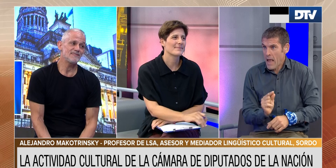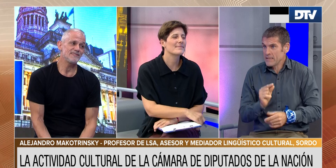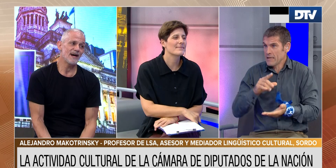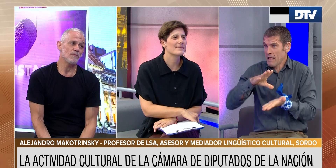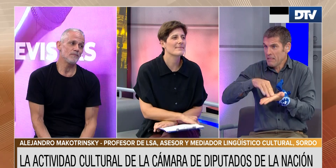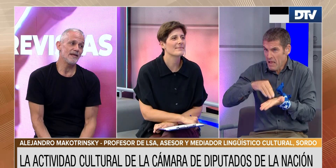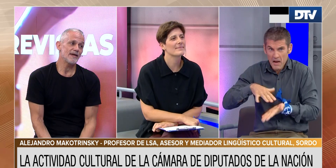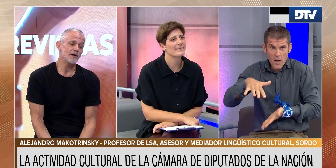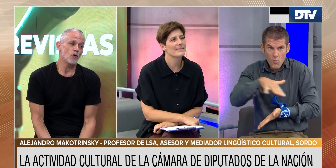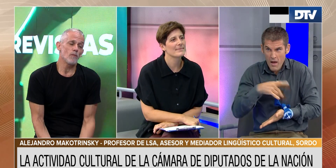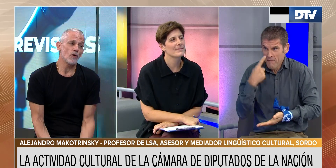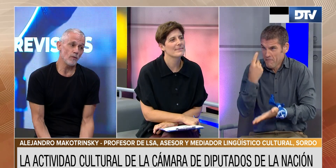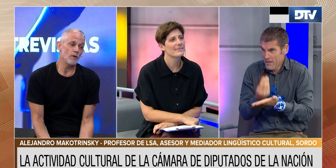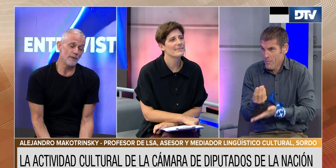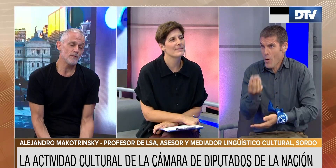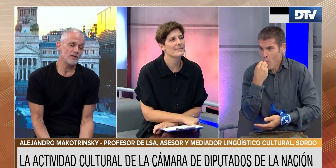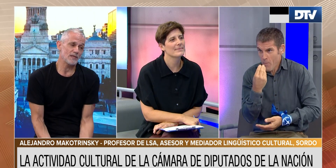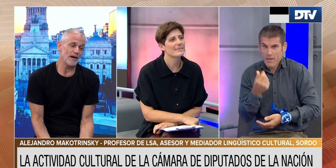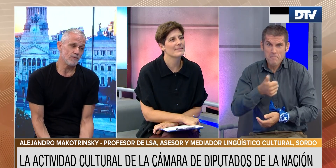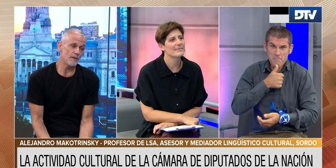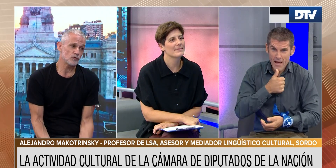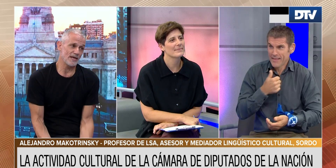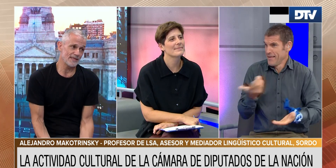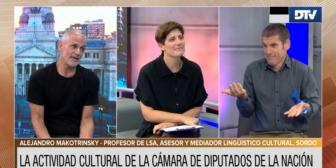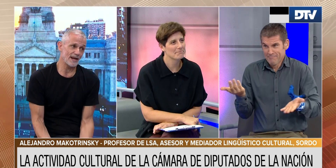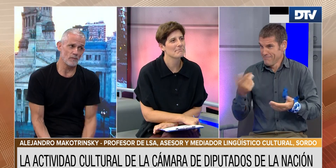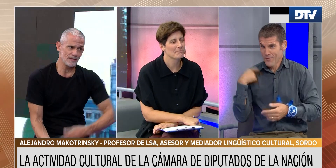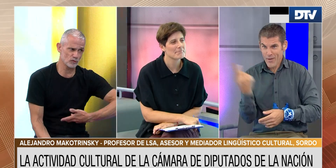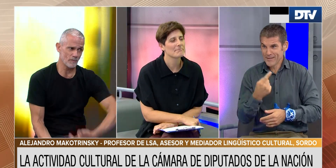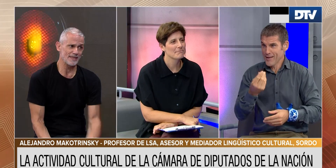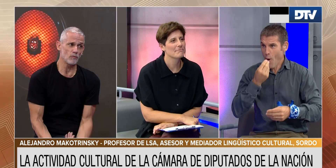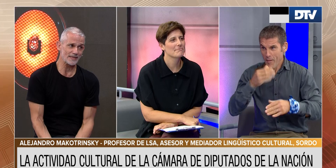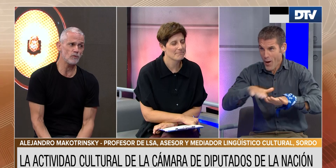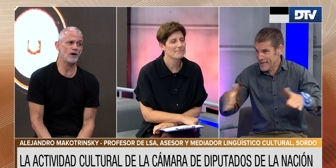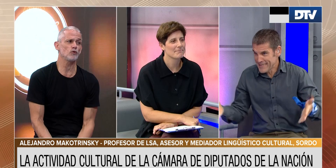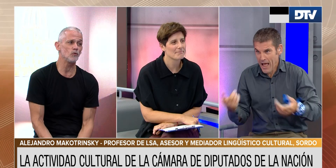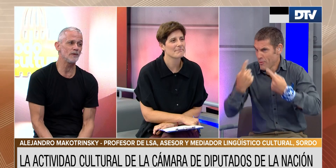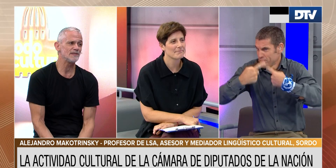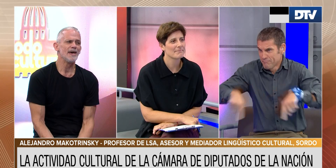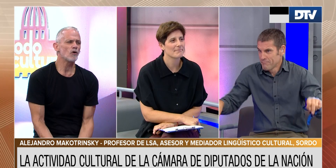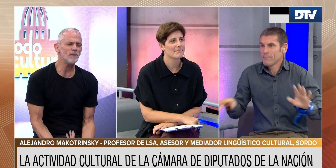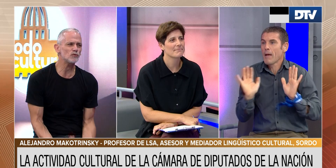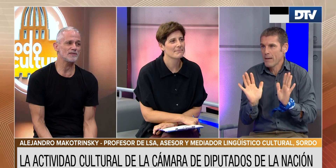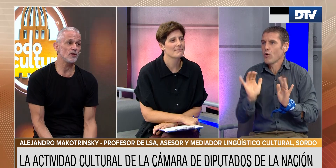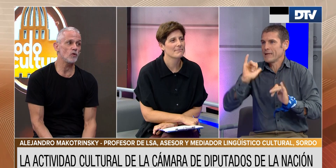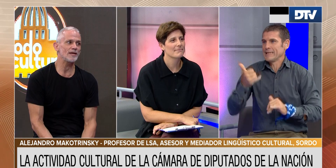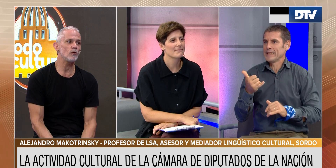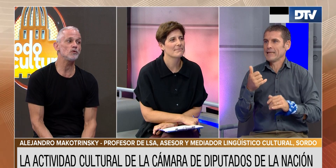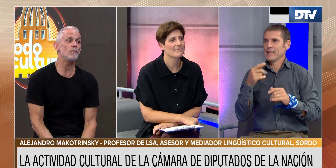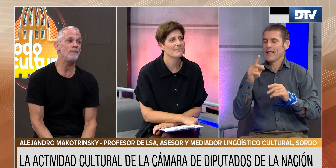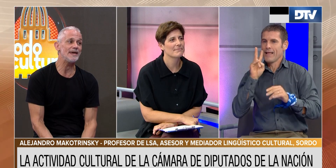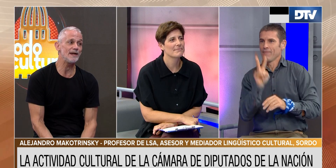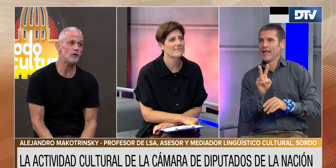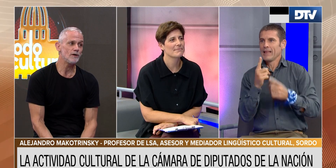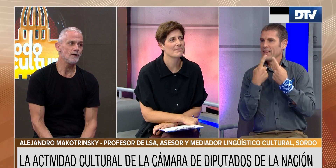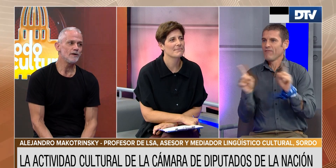esta herencia viene como que, vivimos en este país, vivimos en esta tierra, compartimos el mate, compartimos las costumbres, comemos asado igual que todo el